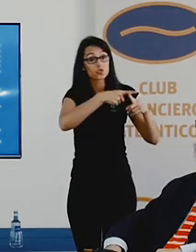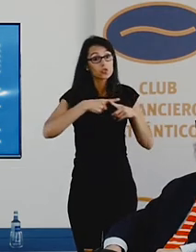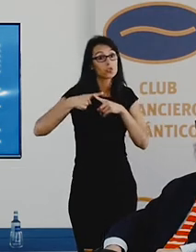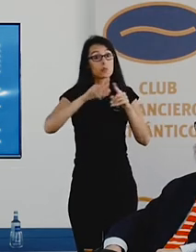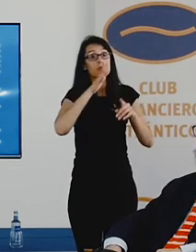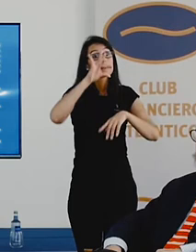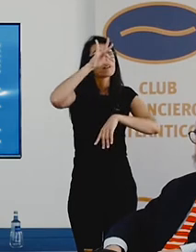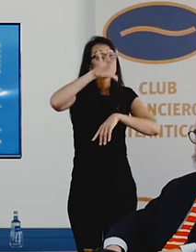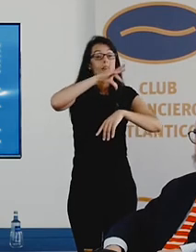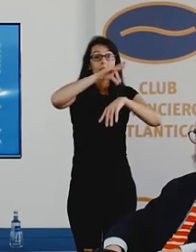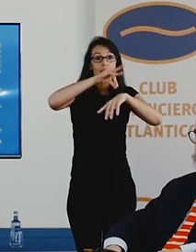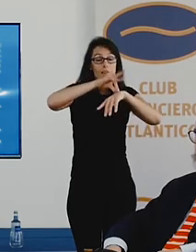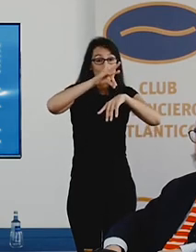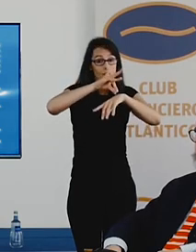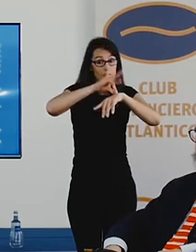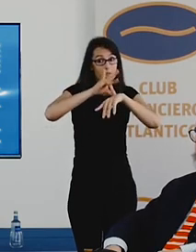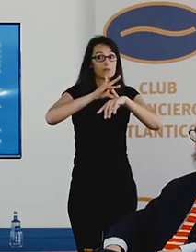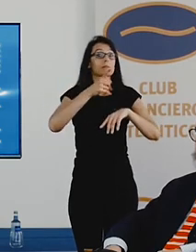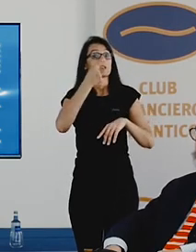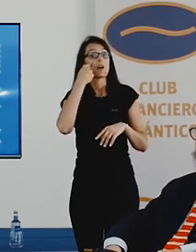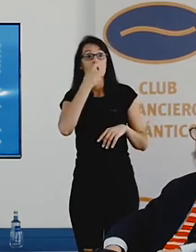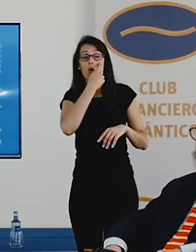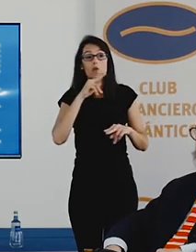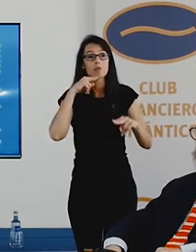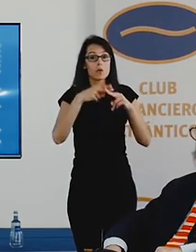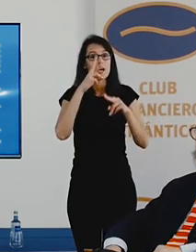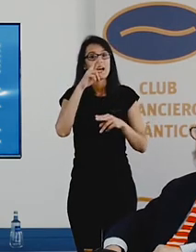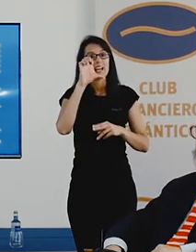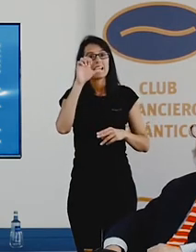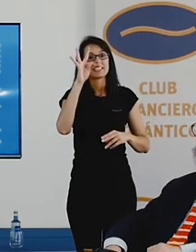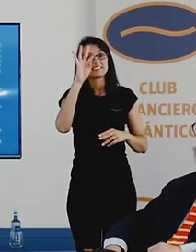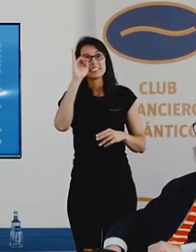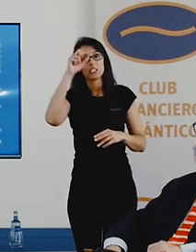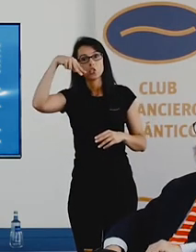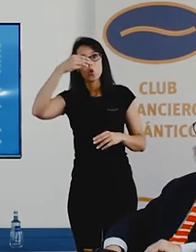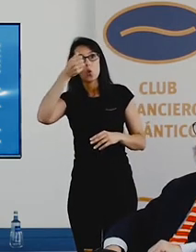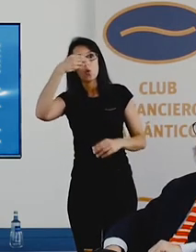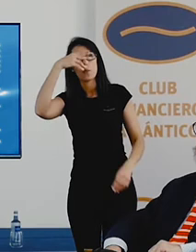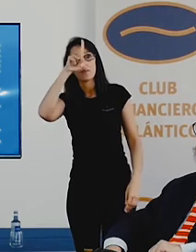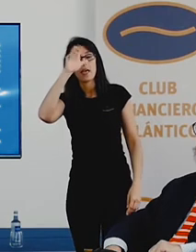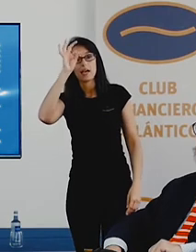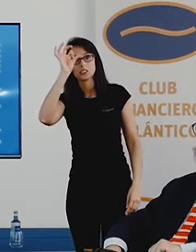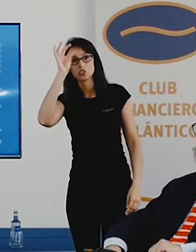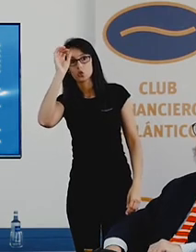de la vista bastante rara, que se llama retinoblastoma, que es un cáncer que no se detecta muchas veces a tiempo y